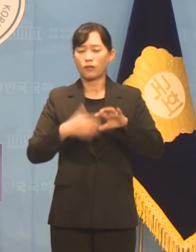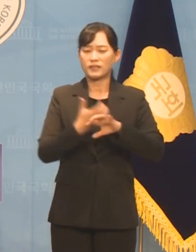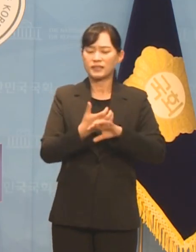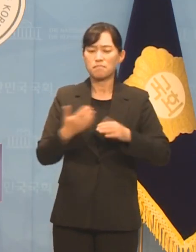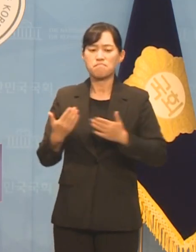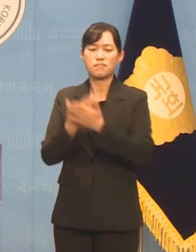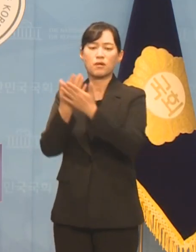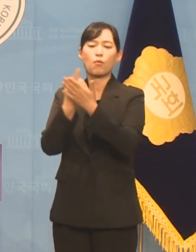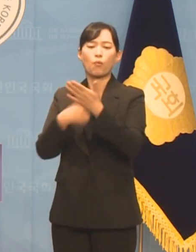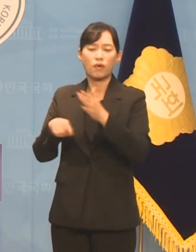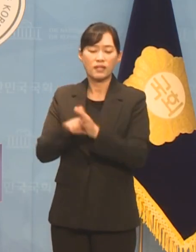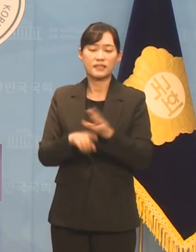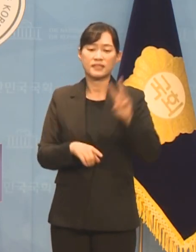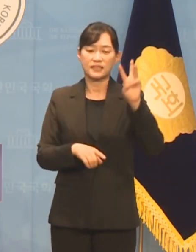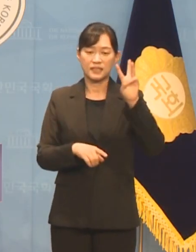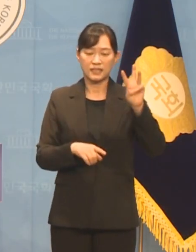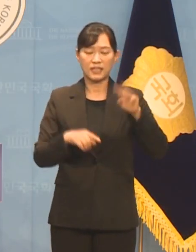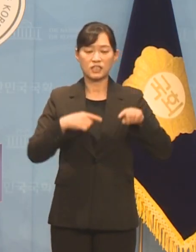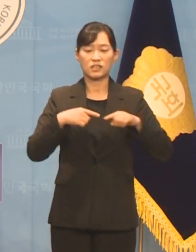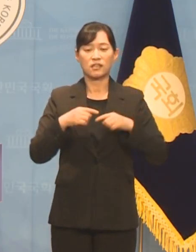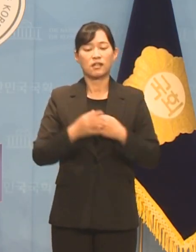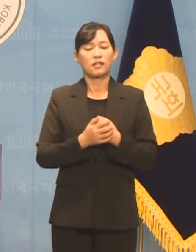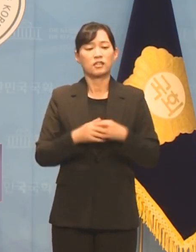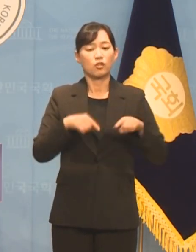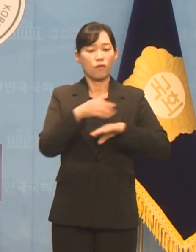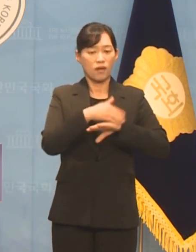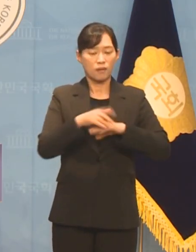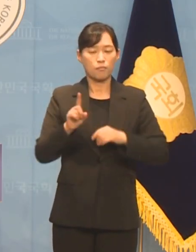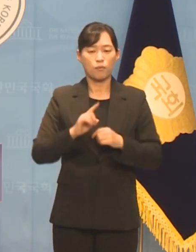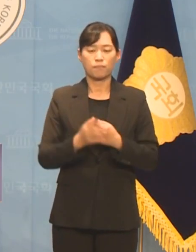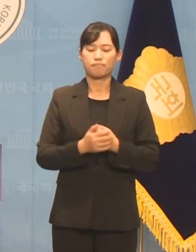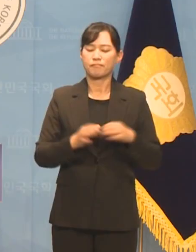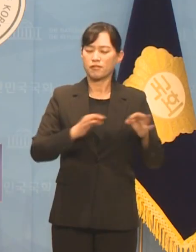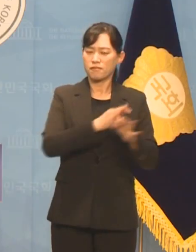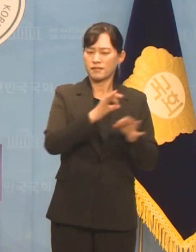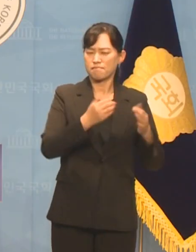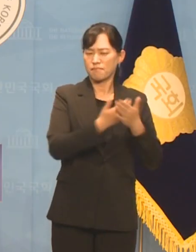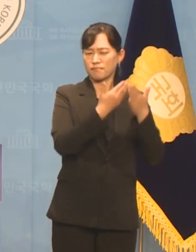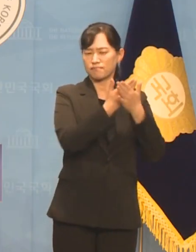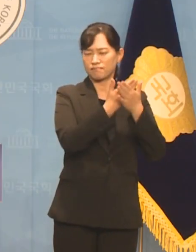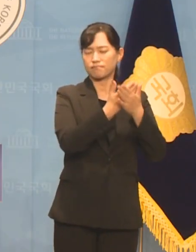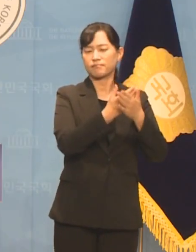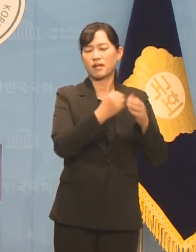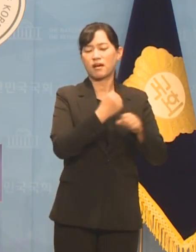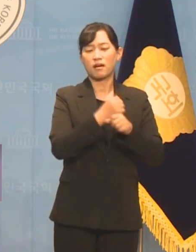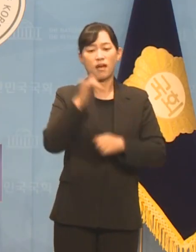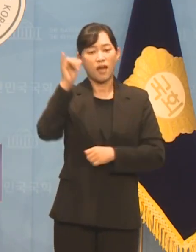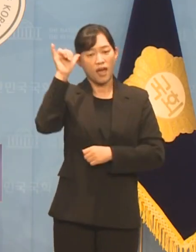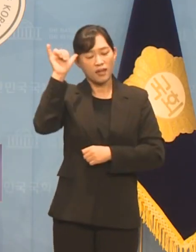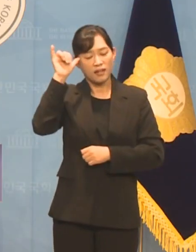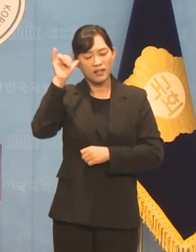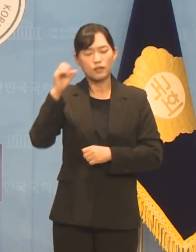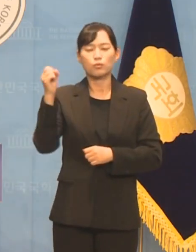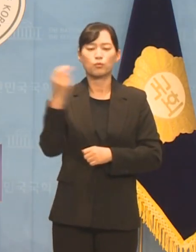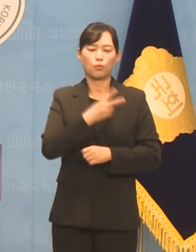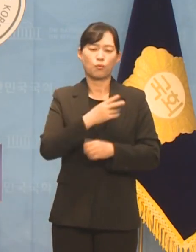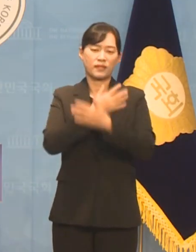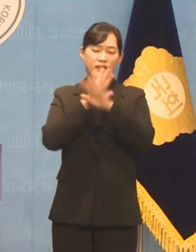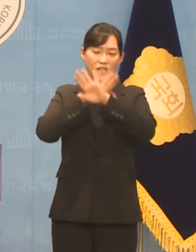위한 3대 전략으로 경제의 심장을 키우겠습니다. AI 전환과 기후 경제